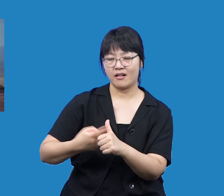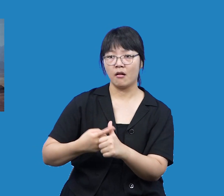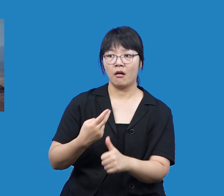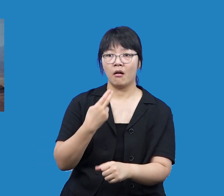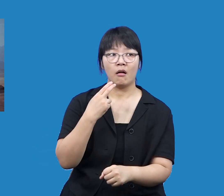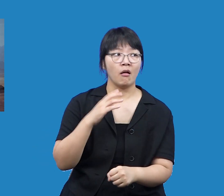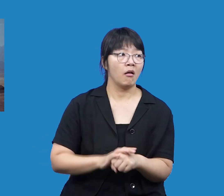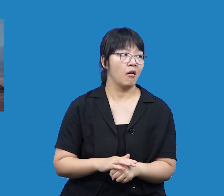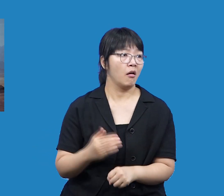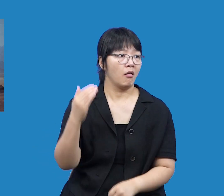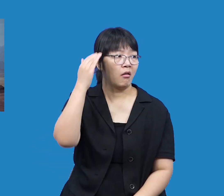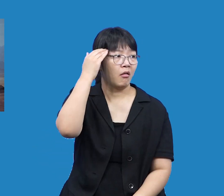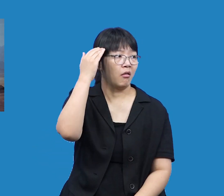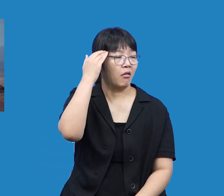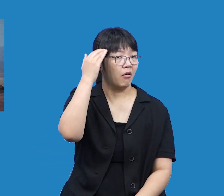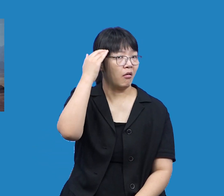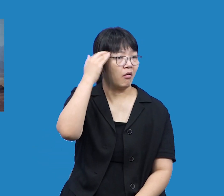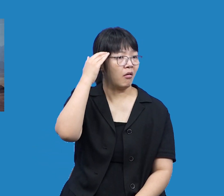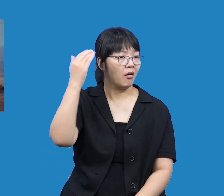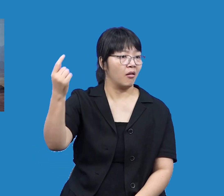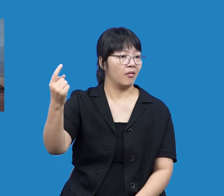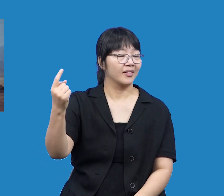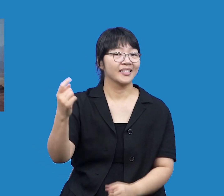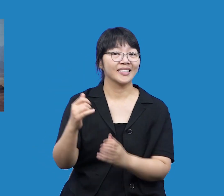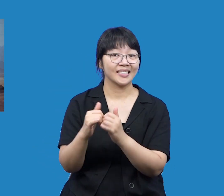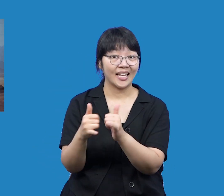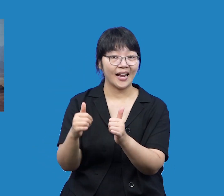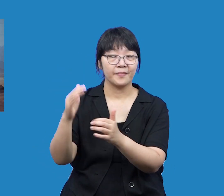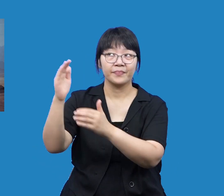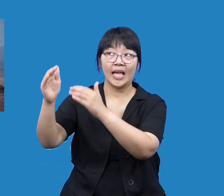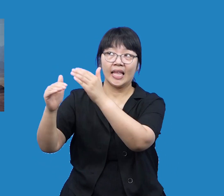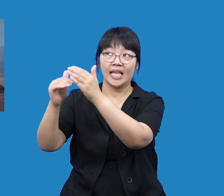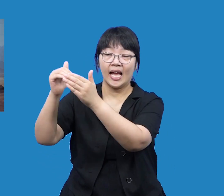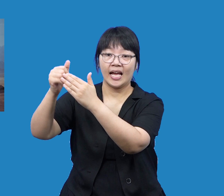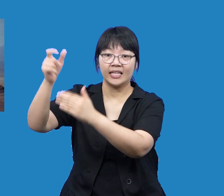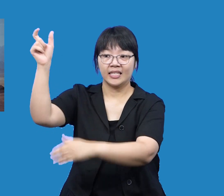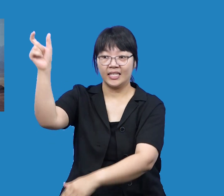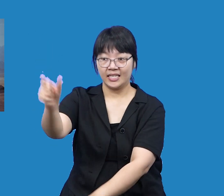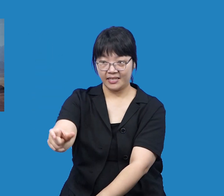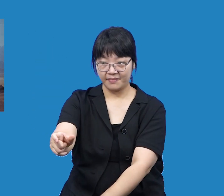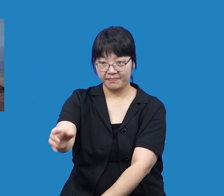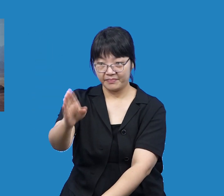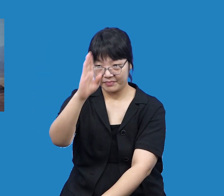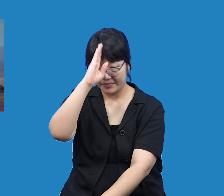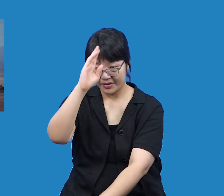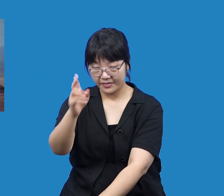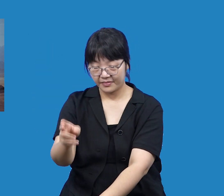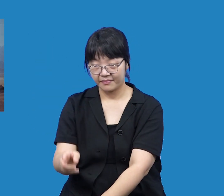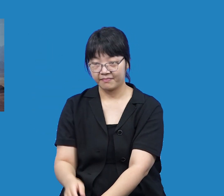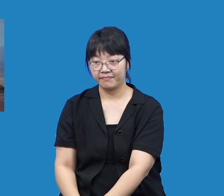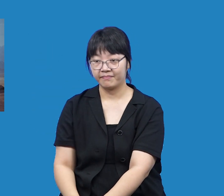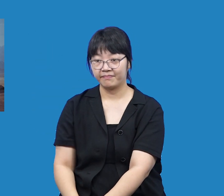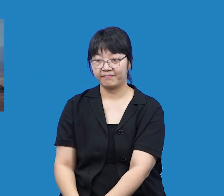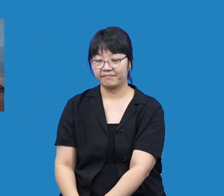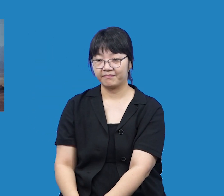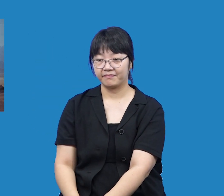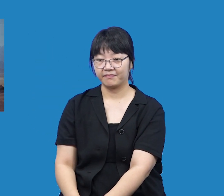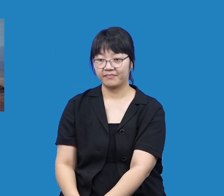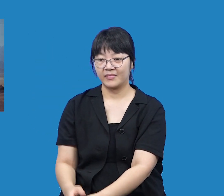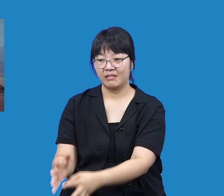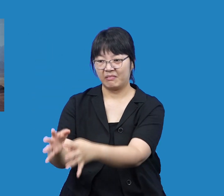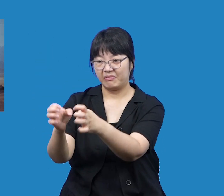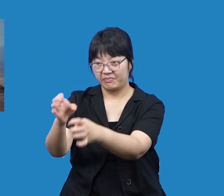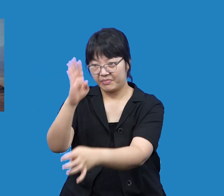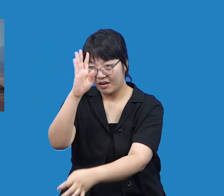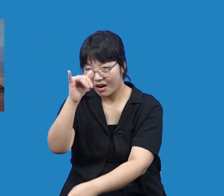나를 공격하던 사람이 하나님의 징계로 나병에 걸렸다. 그러면 보통 사람들의